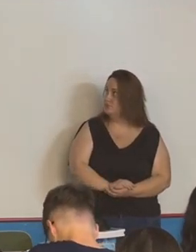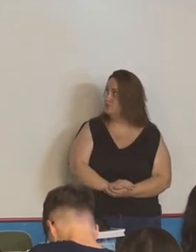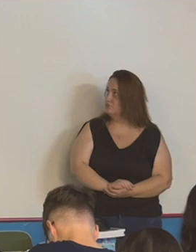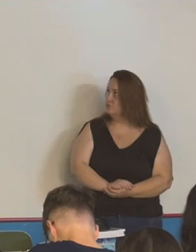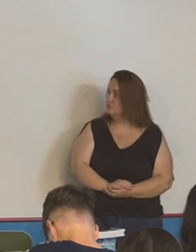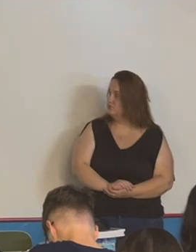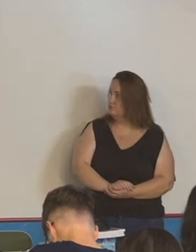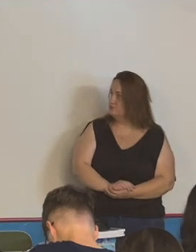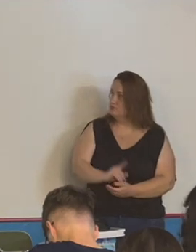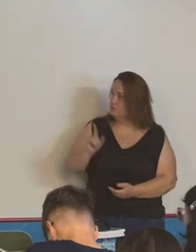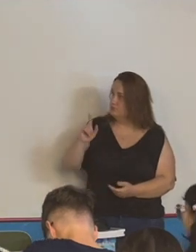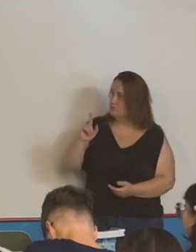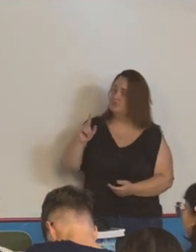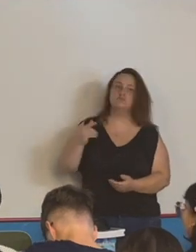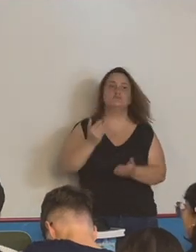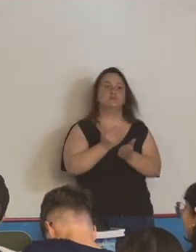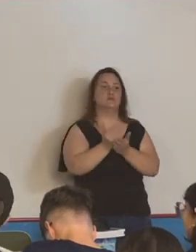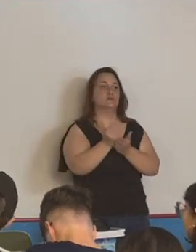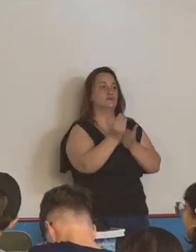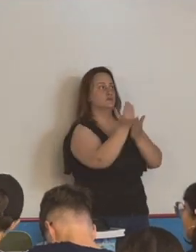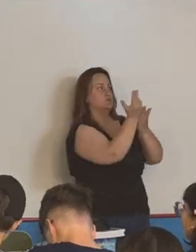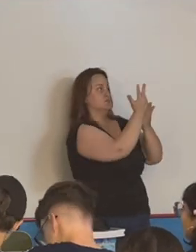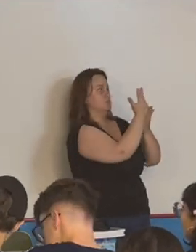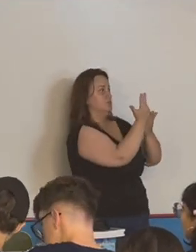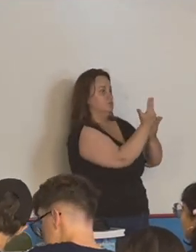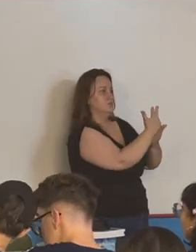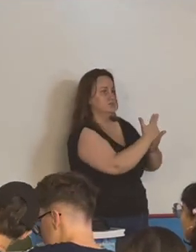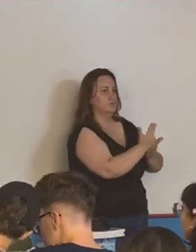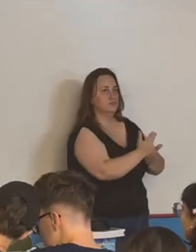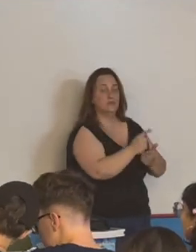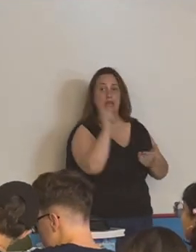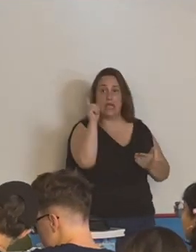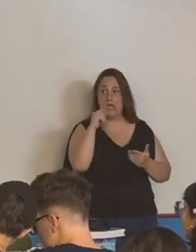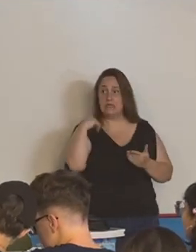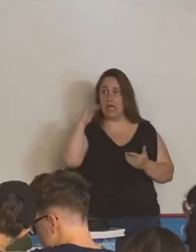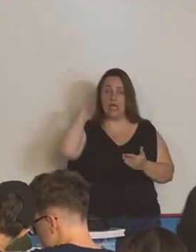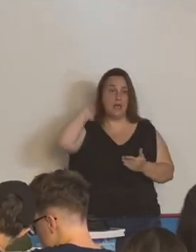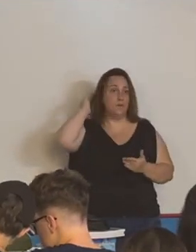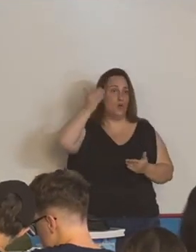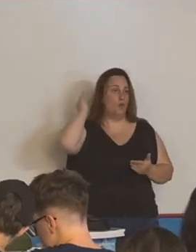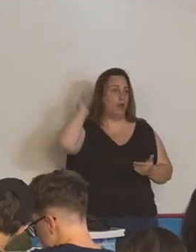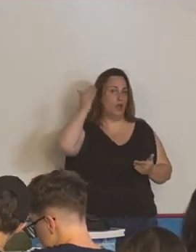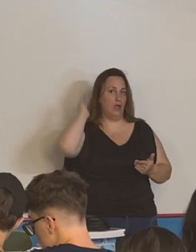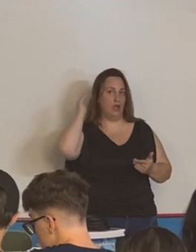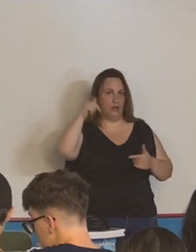que eu comecei a pintar nesse espaço fictício, né? Essa aqui é a Estação República, aqui em São Paulo.